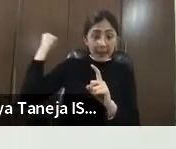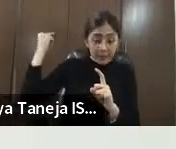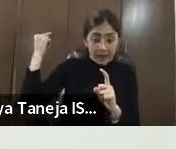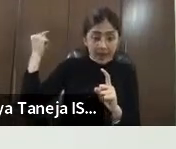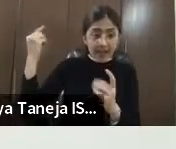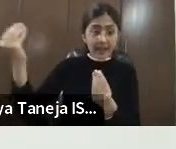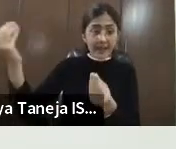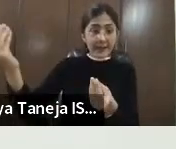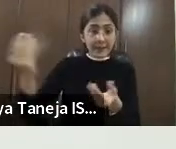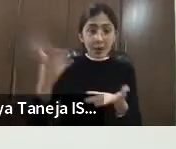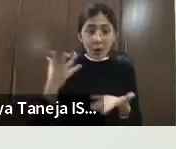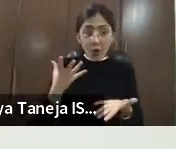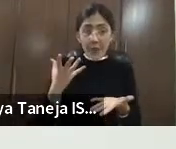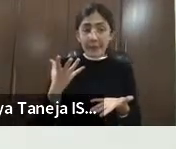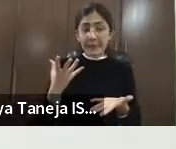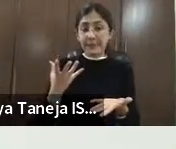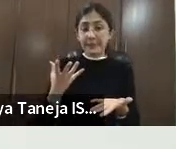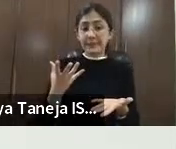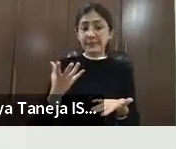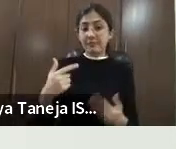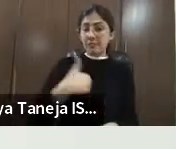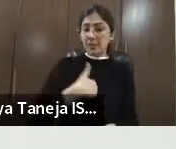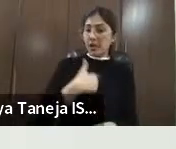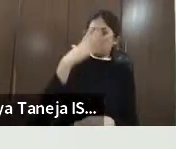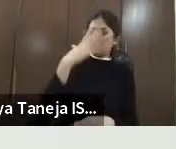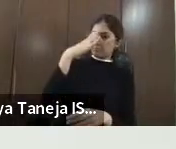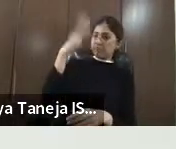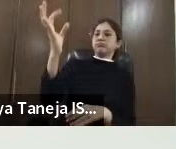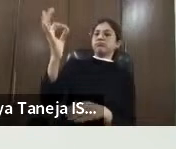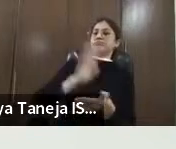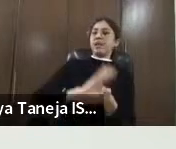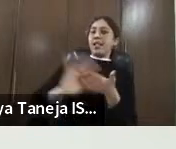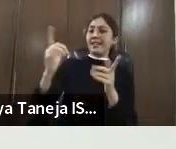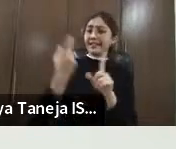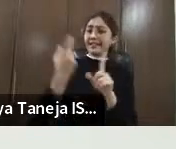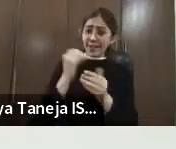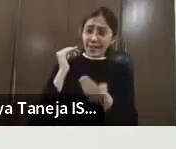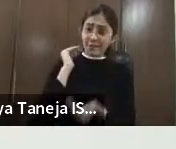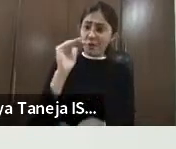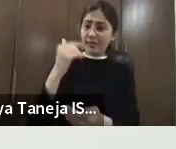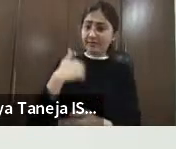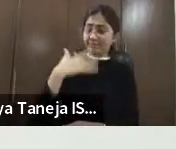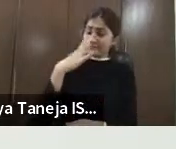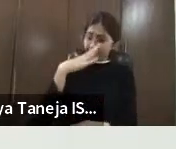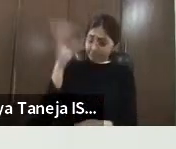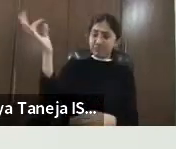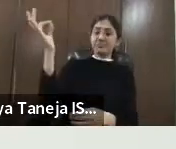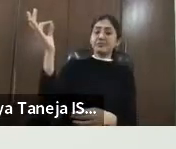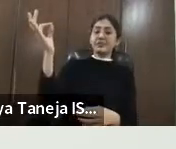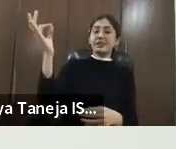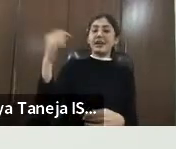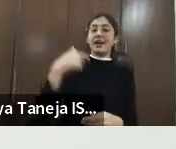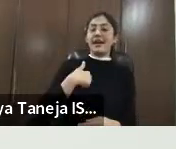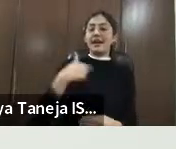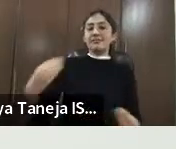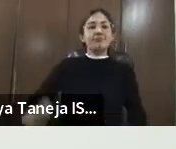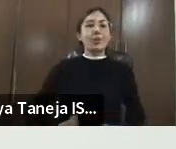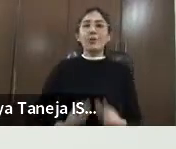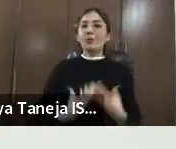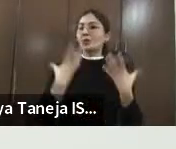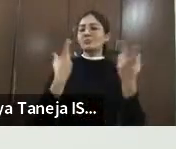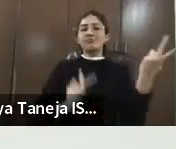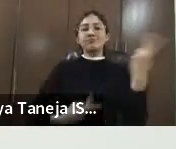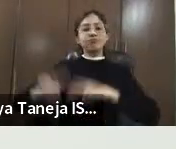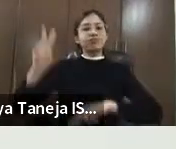कि हेलन केलर अवार्ड के लिए मुझे चुना गया है तो मेरी खुशी का कोई ठिकाना न